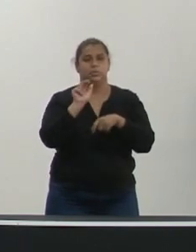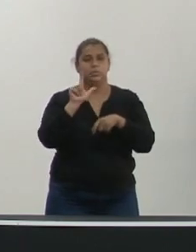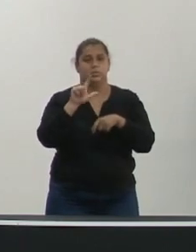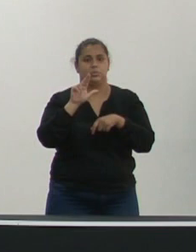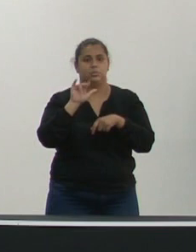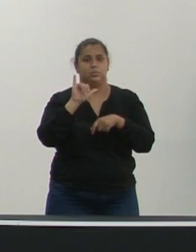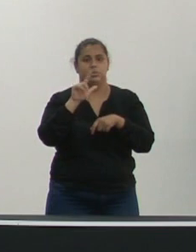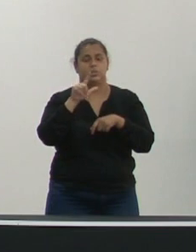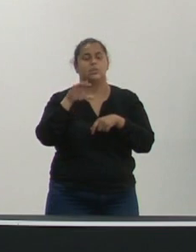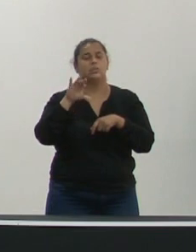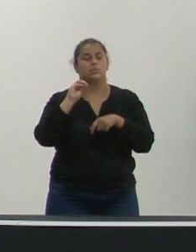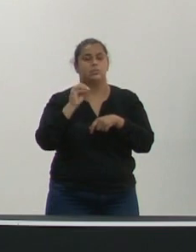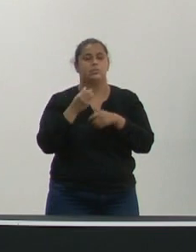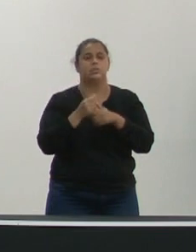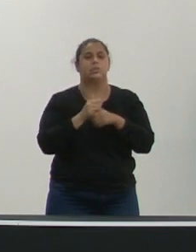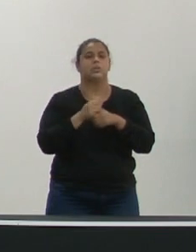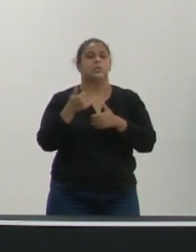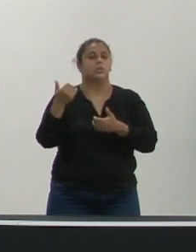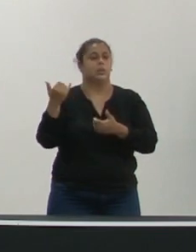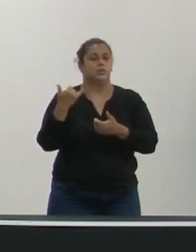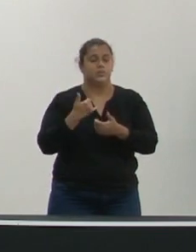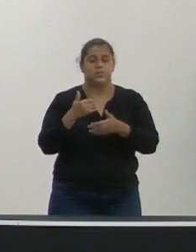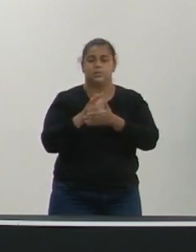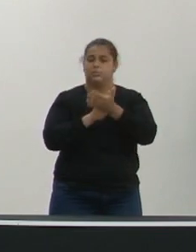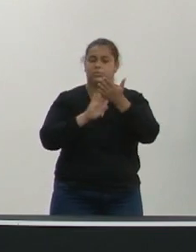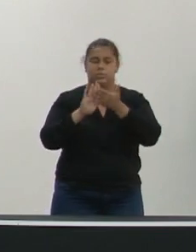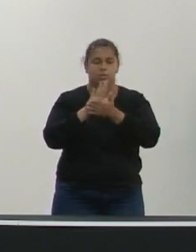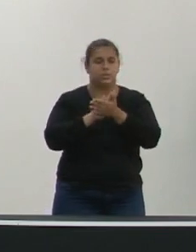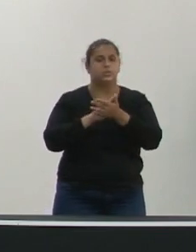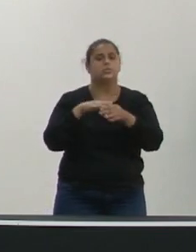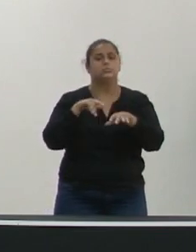notificados, informados da sua ausência. Ok?